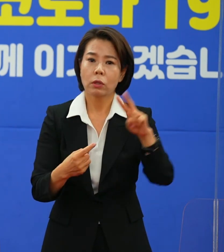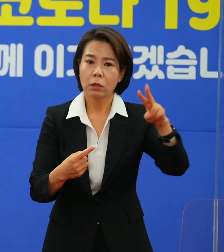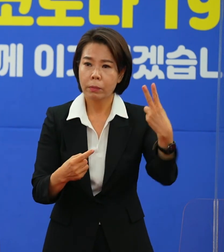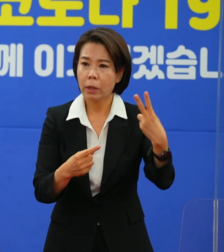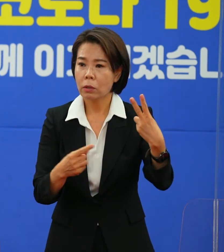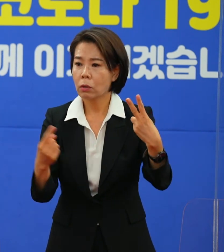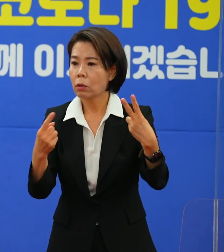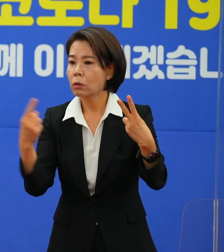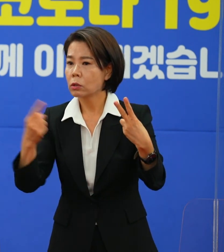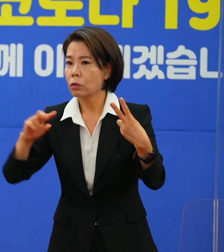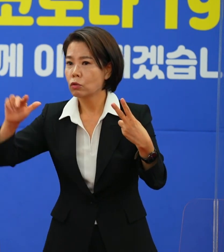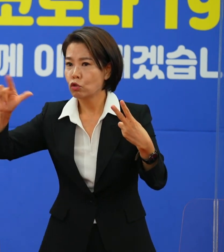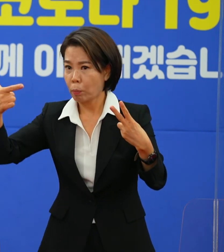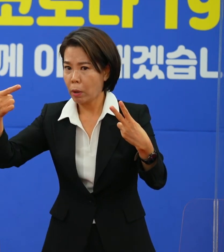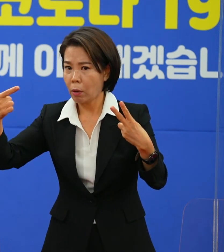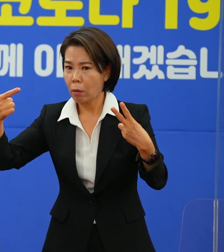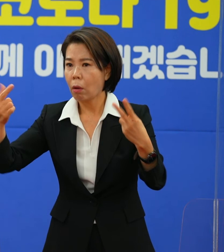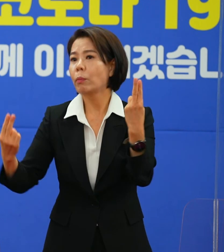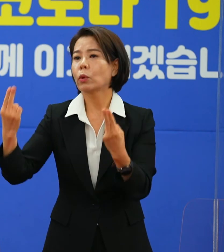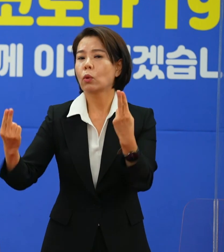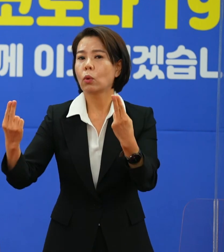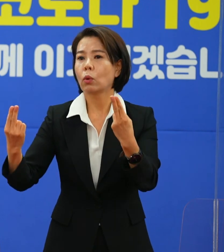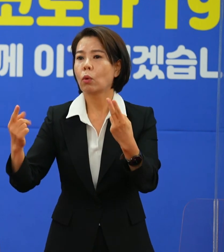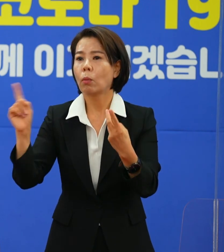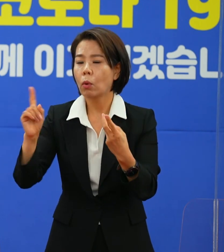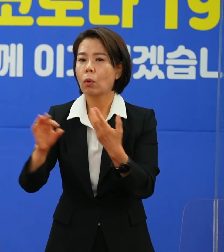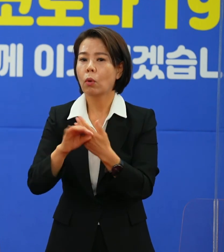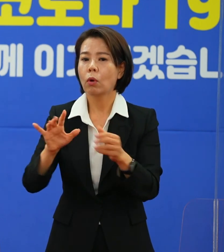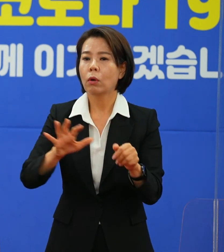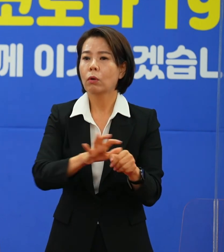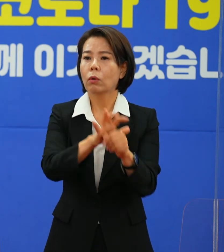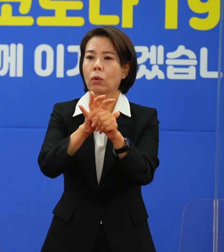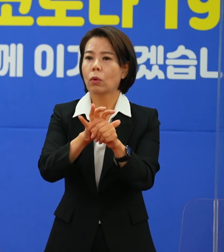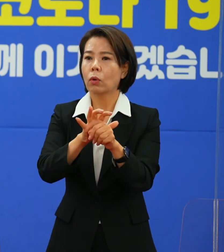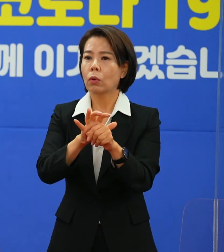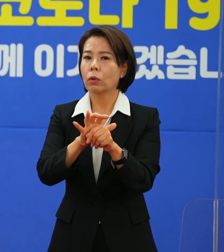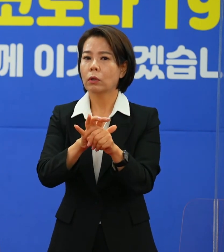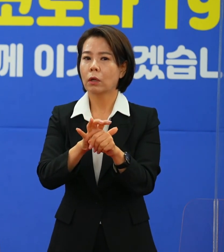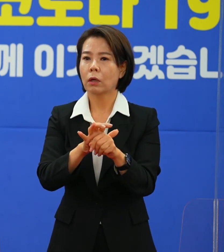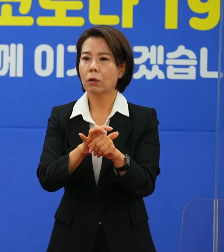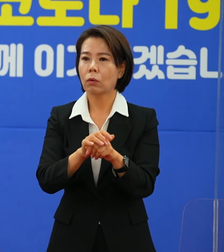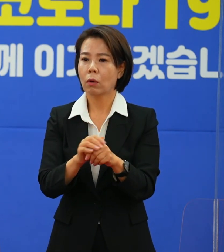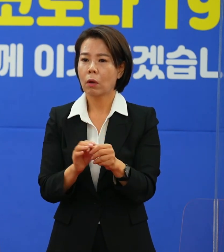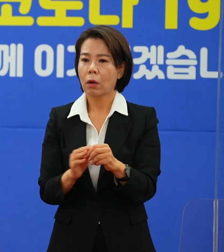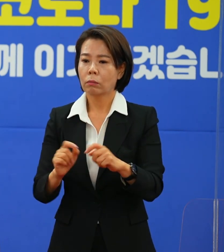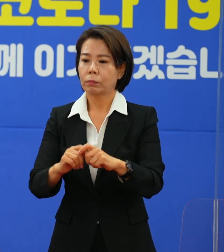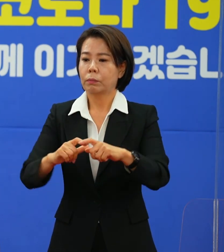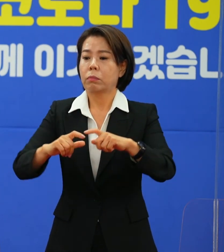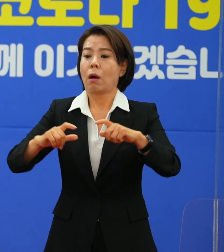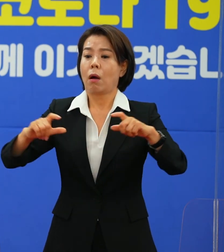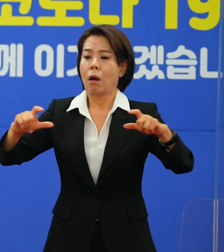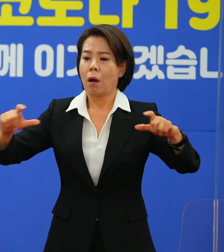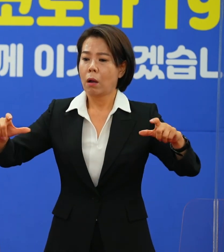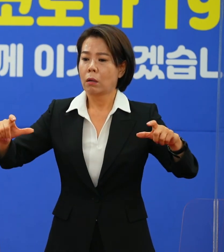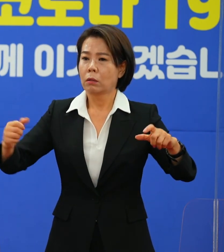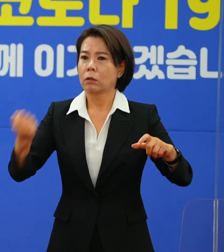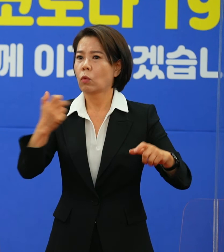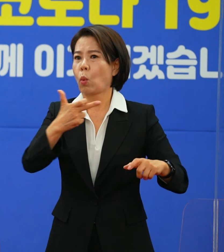1,600명을 넘어섰다는 건 코로나가 확산될 수 있는 이 에너지 기운이